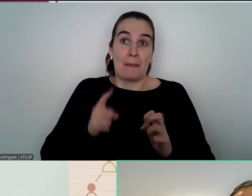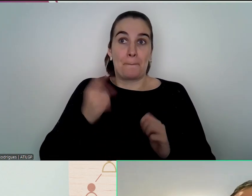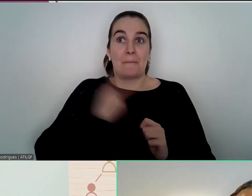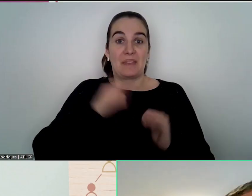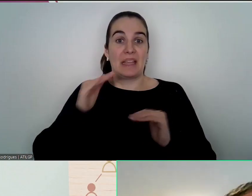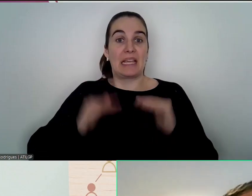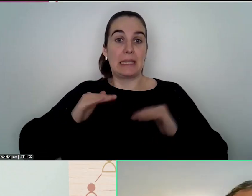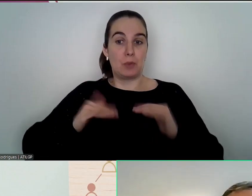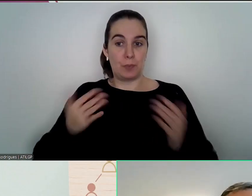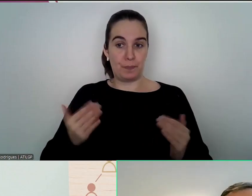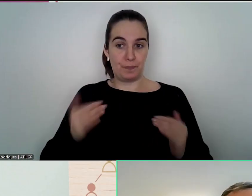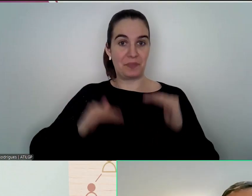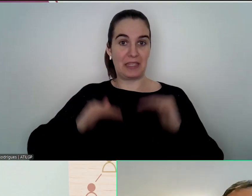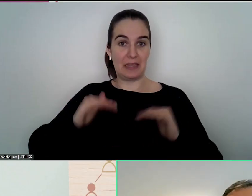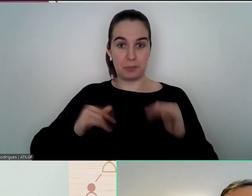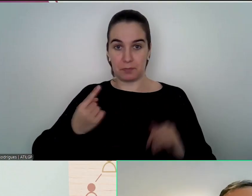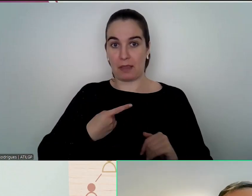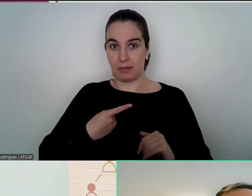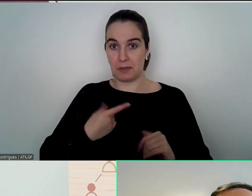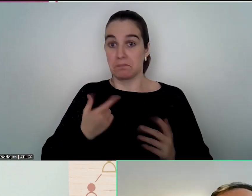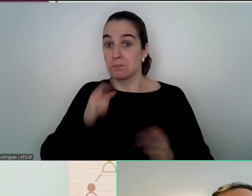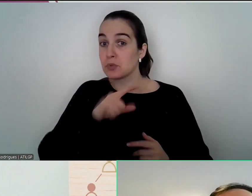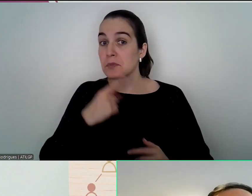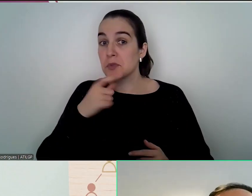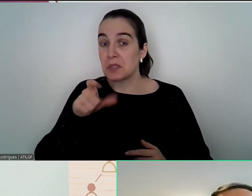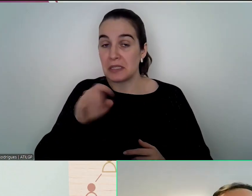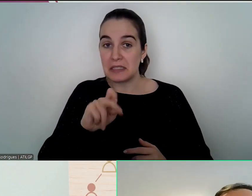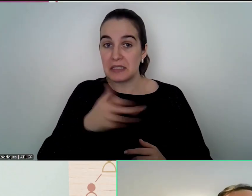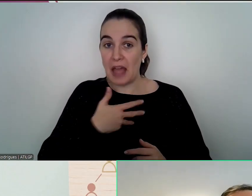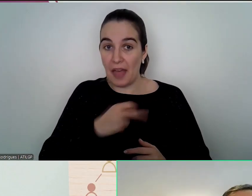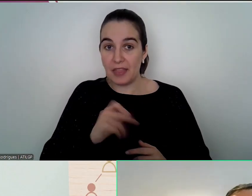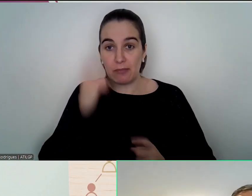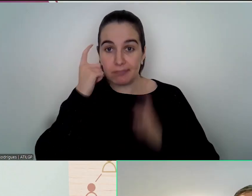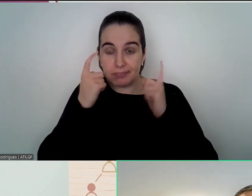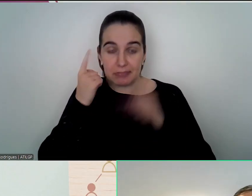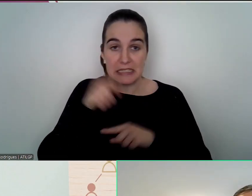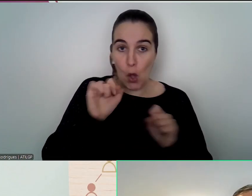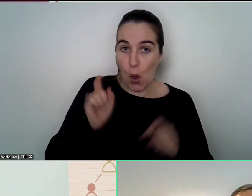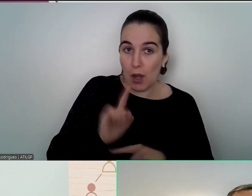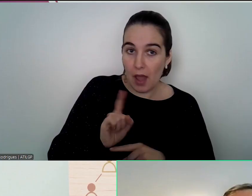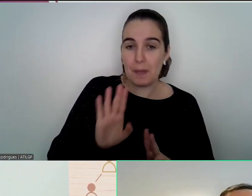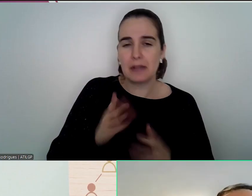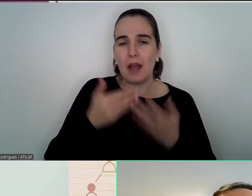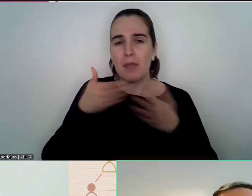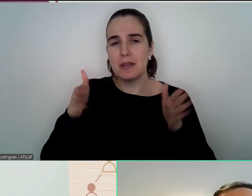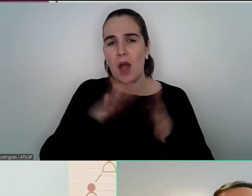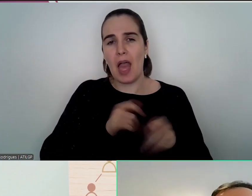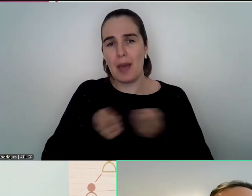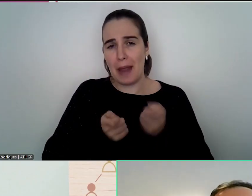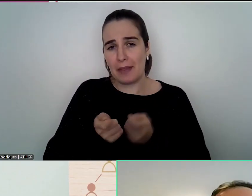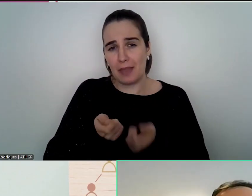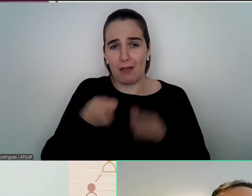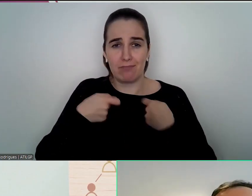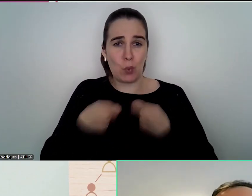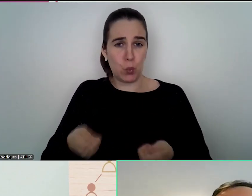é? Não sei se a professora Sandra Firmino tem refletido sobre isto ou não, mas a questão é, a administração aberta tem efetivamente um custo, não é